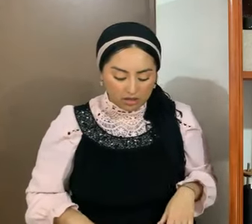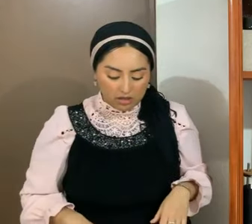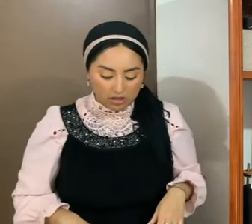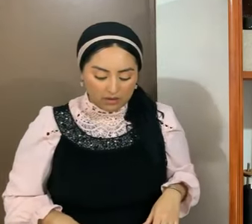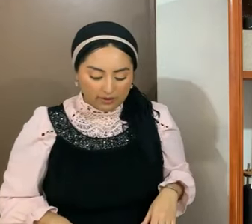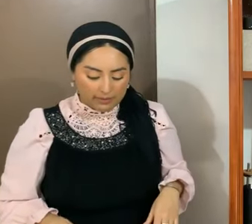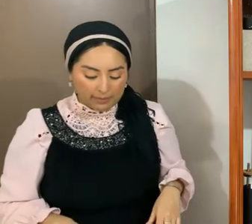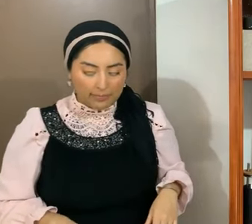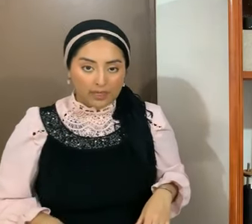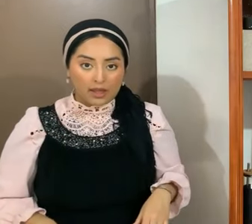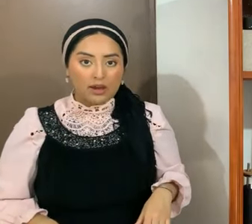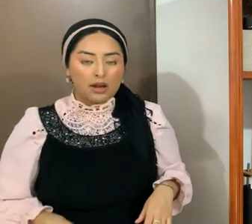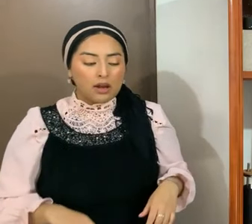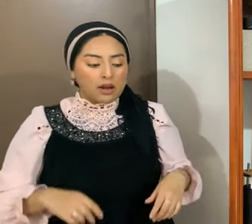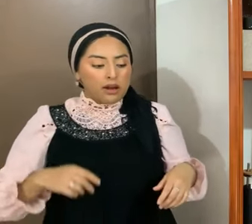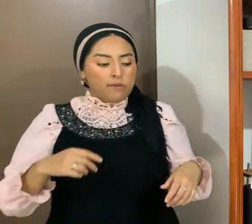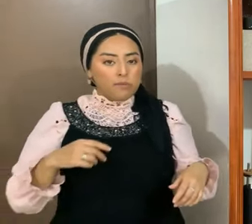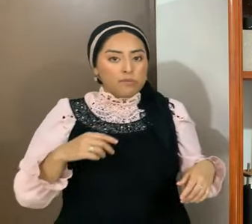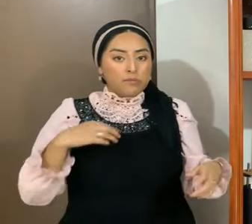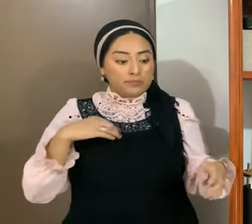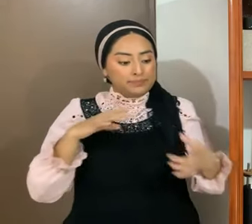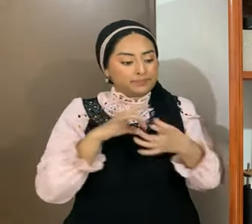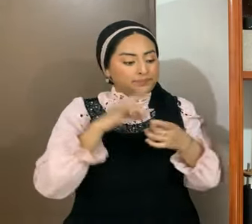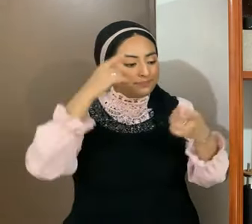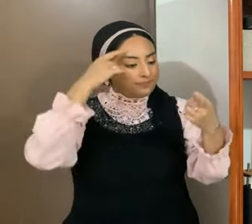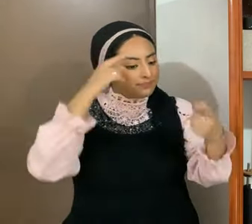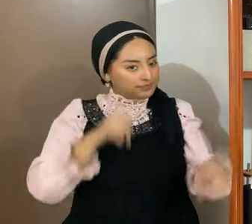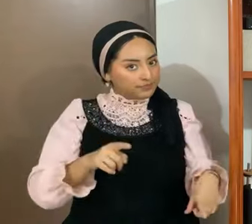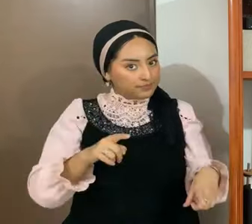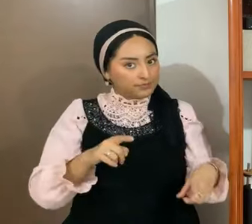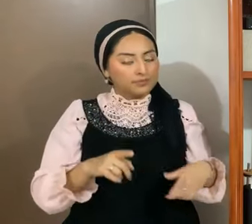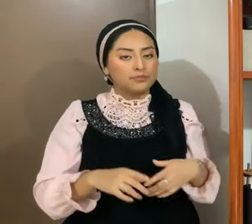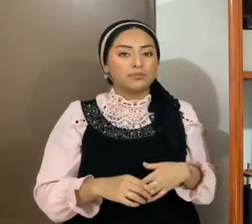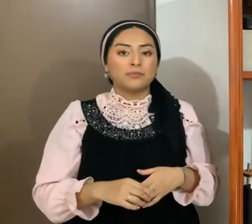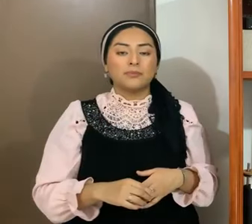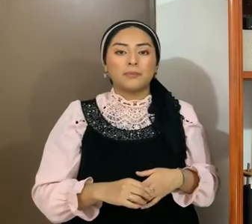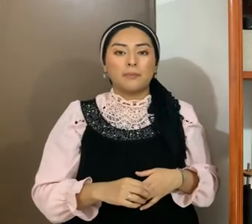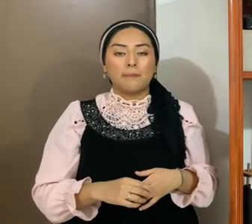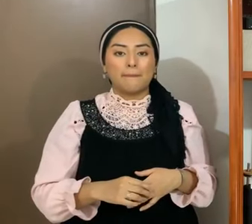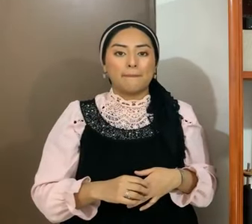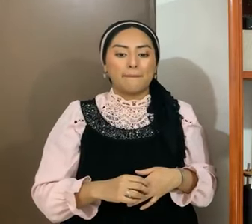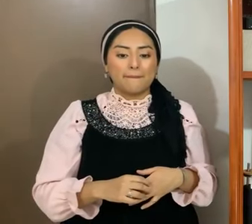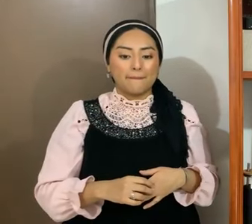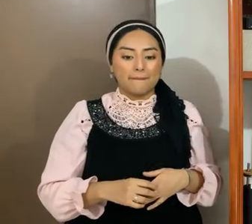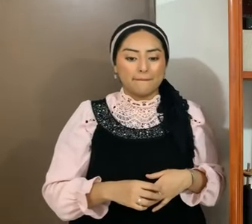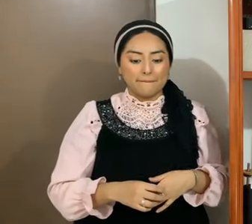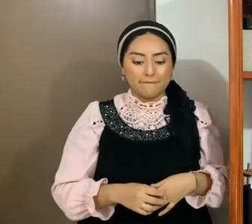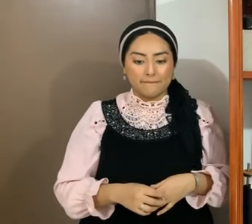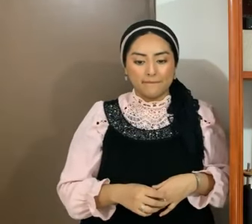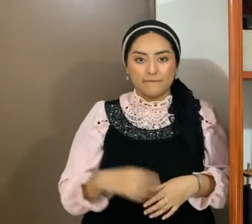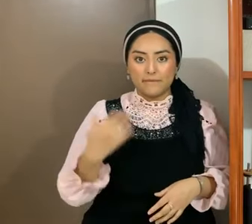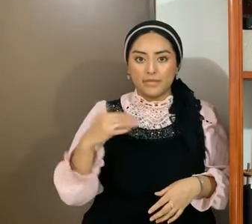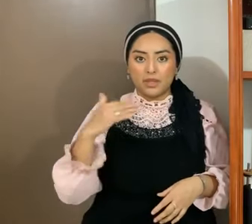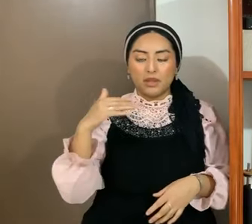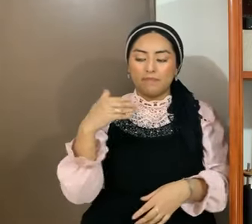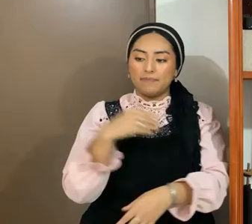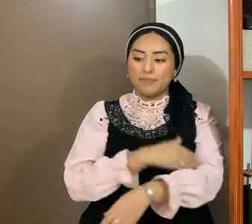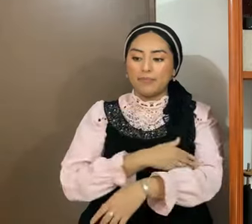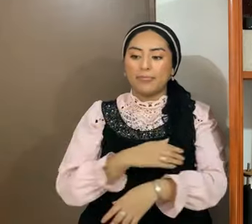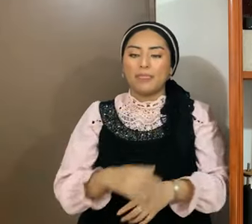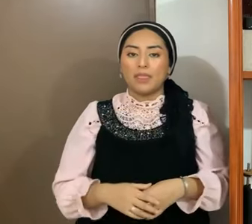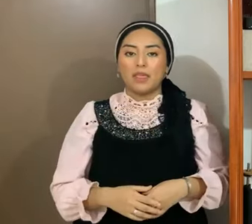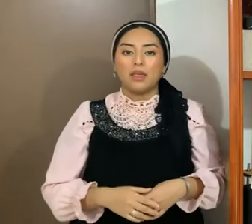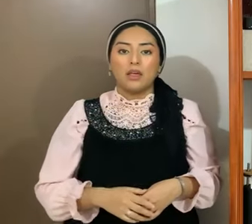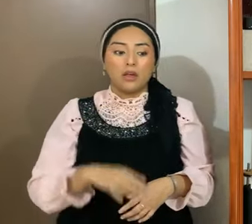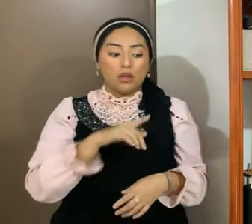bien. Entremos en juicio juntamente. Habla tú para justificarte. Qué tremendo.